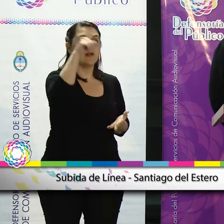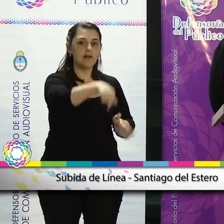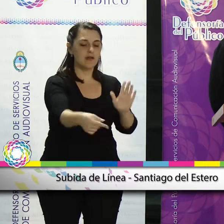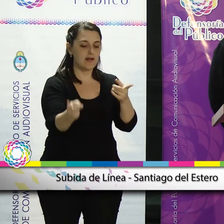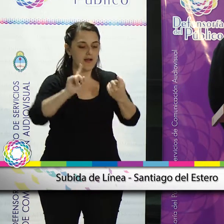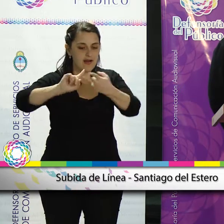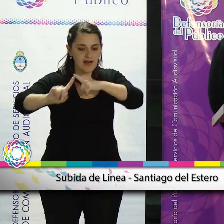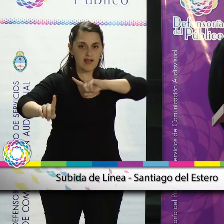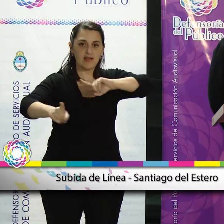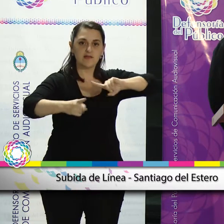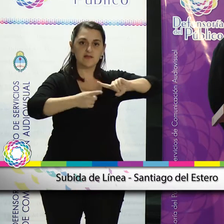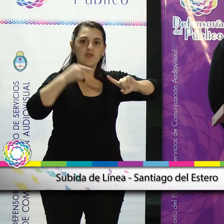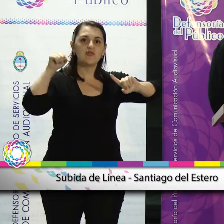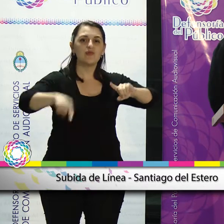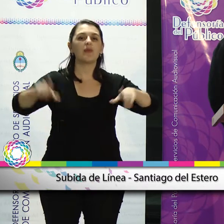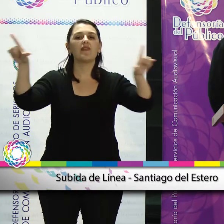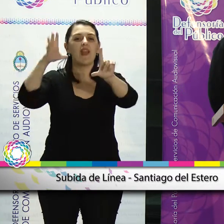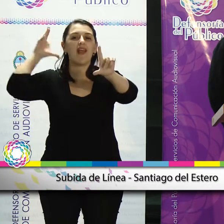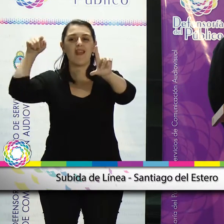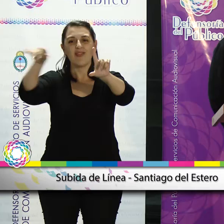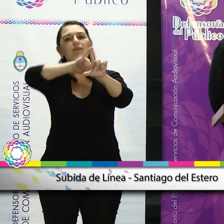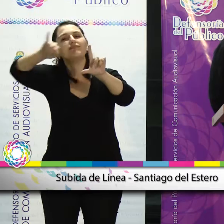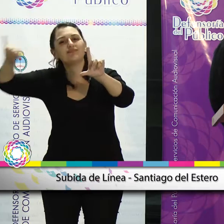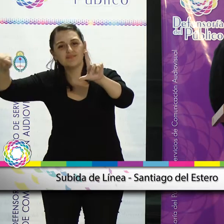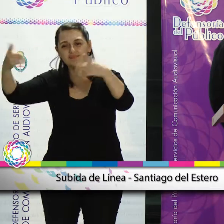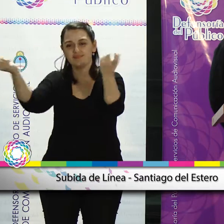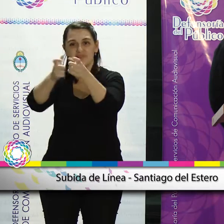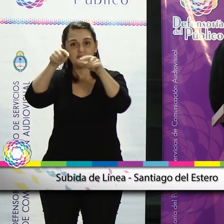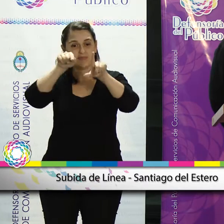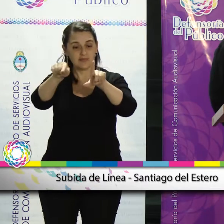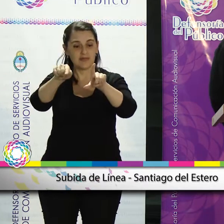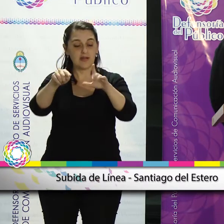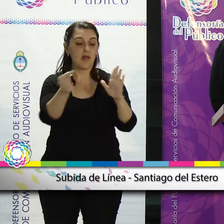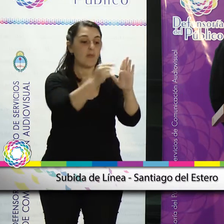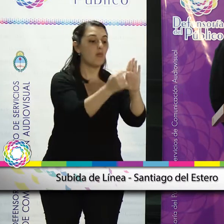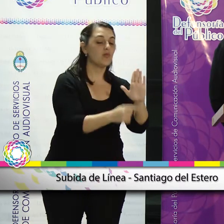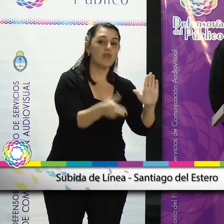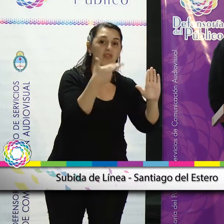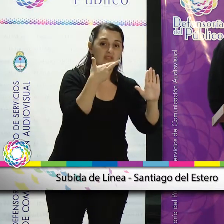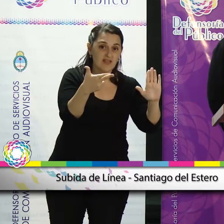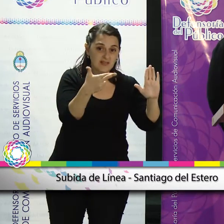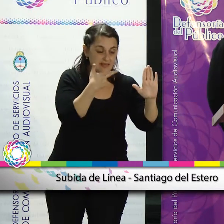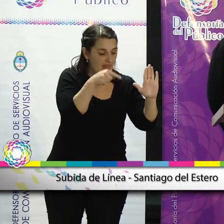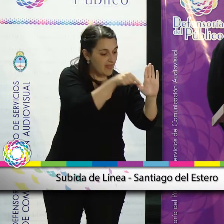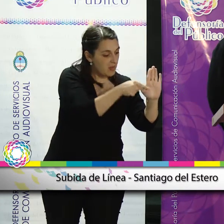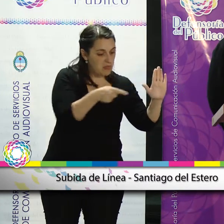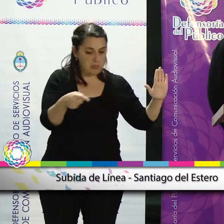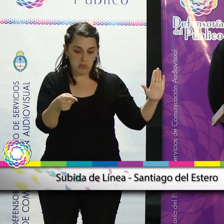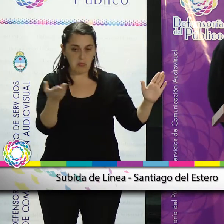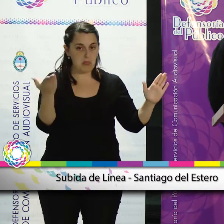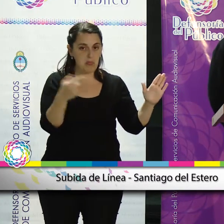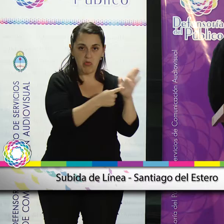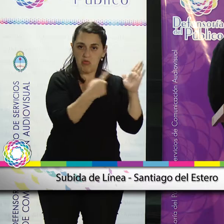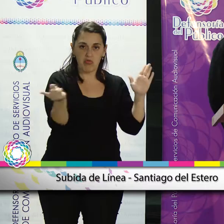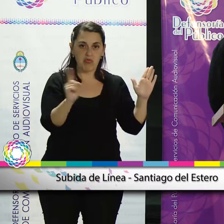de la pauta publicitaria los 17 puntos de la comisión redactora del oficialismo no menciona en ningún